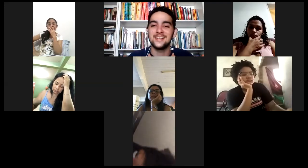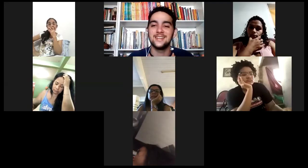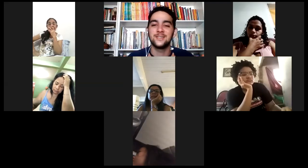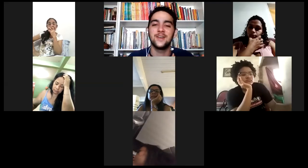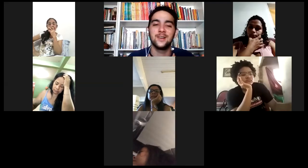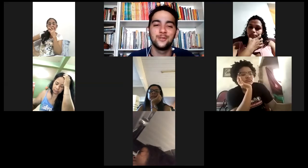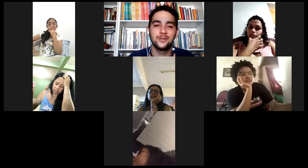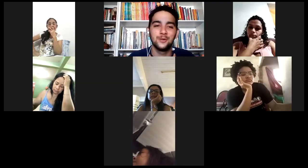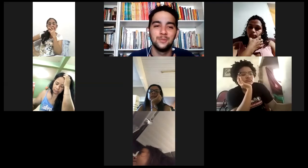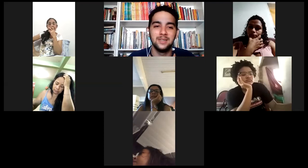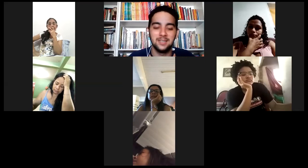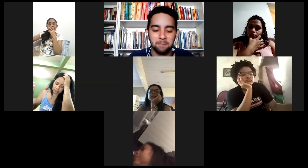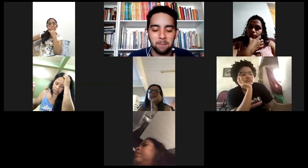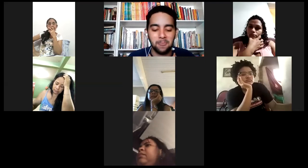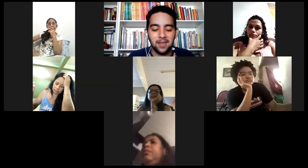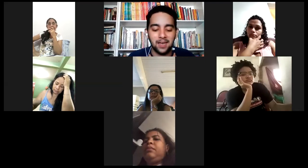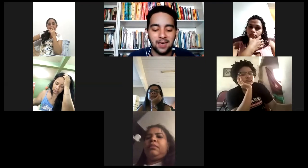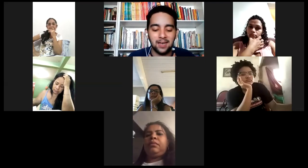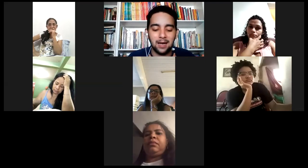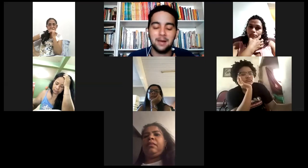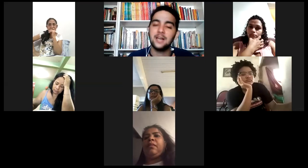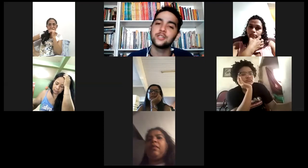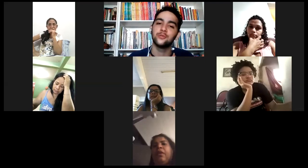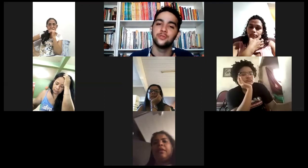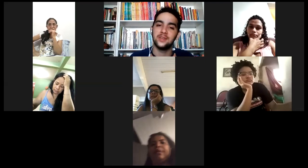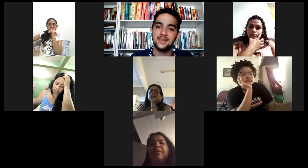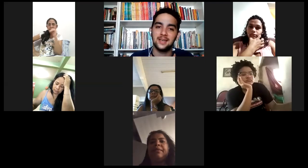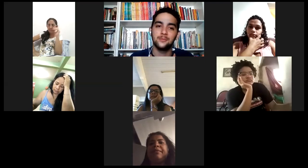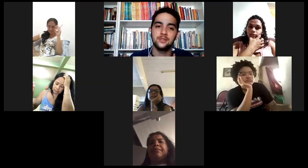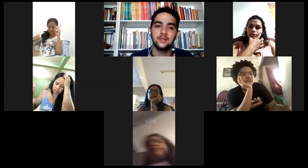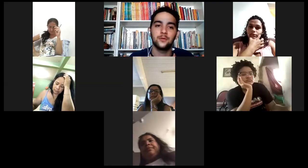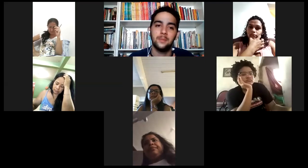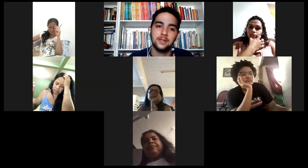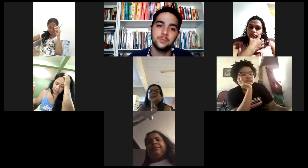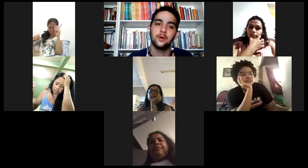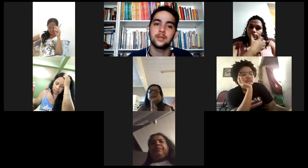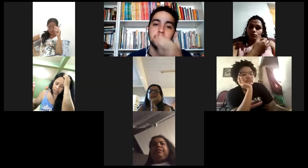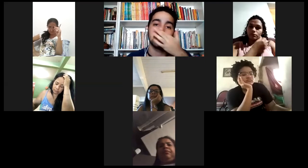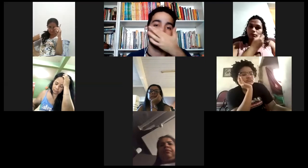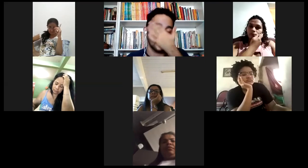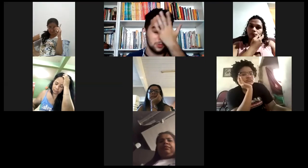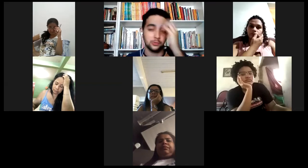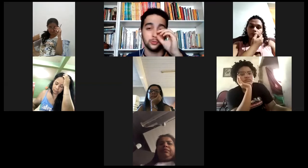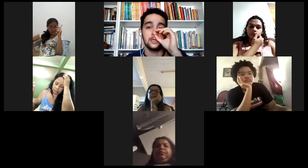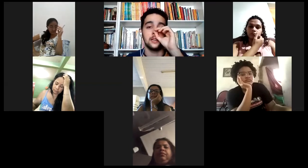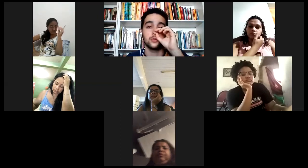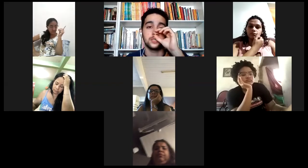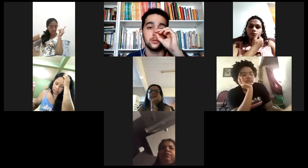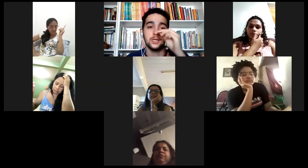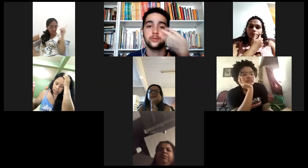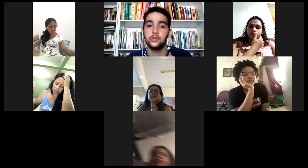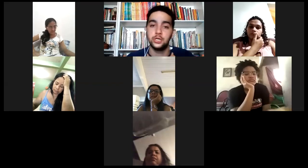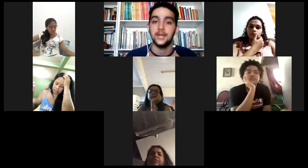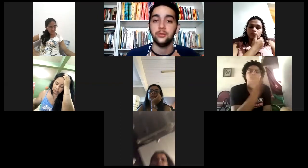3, a gente falou sobre a marcha Surdo Venceremos, que foi uma marcha importante na história do surdo, em que ele